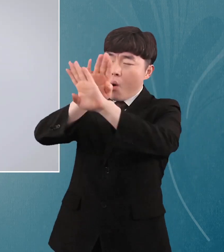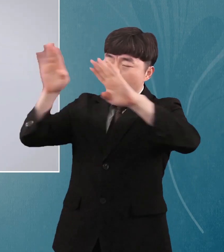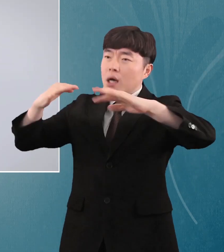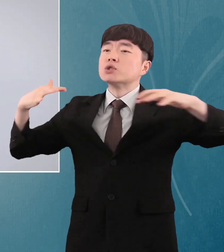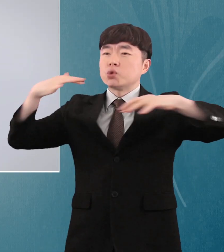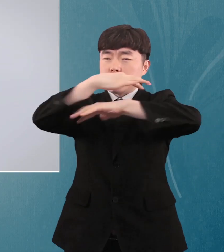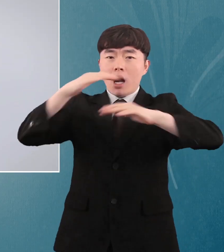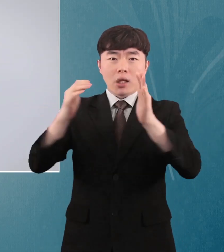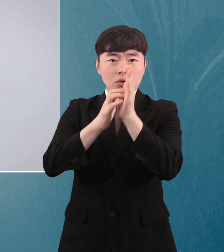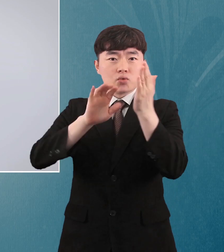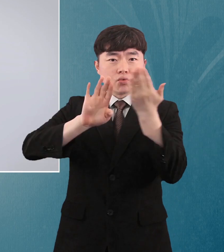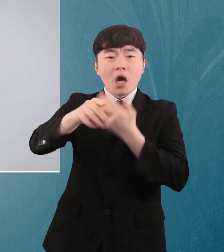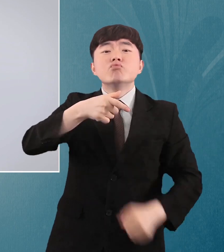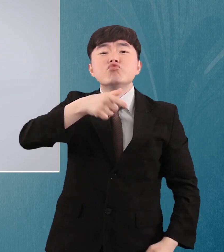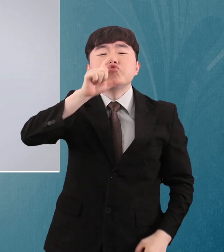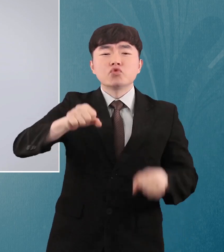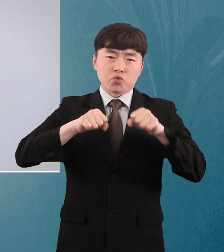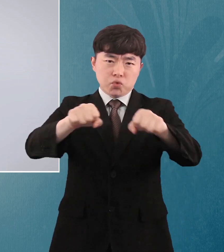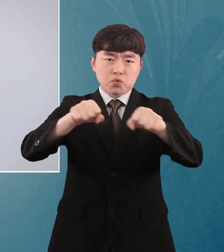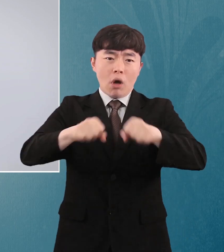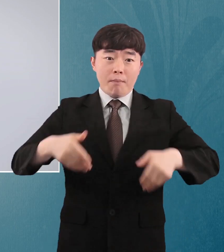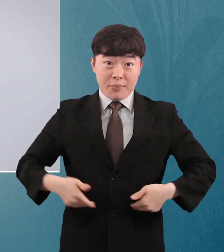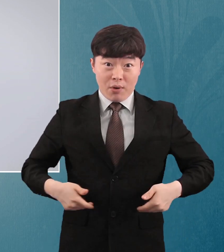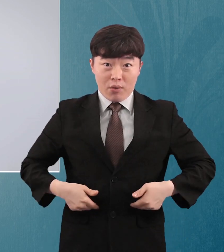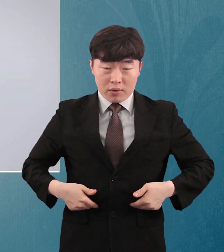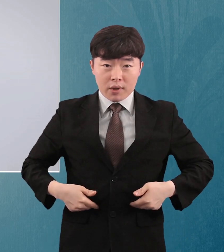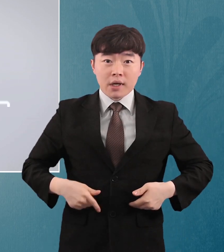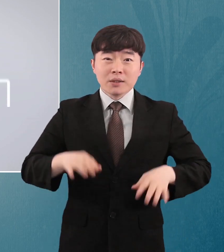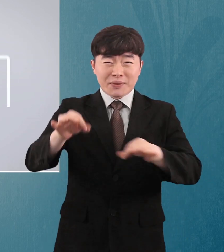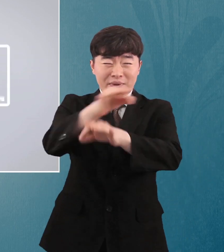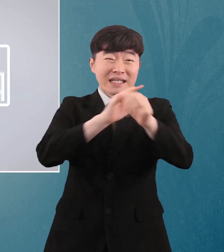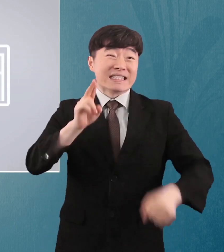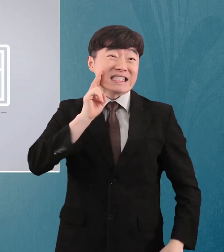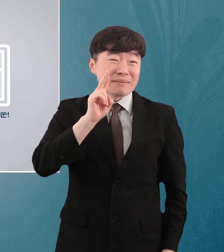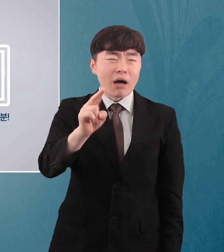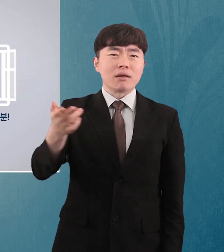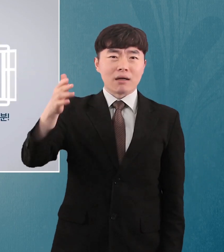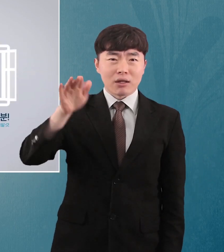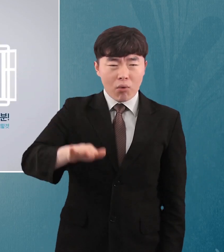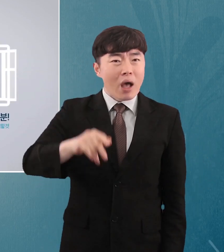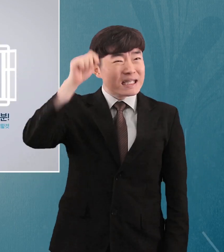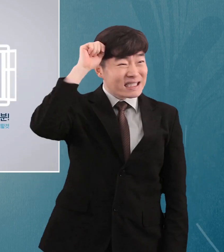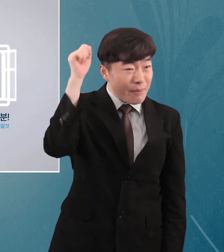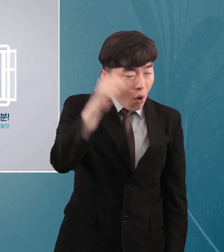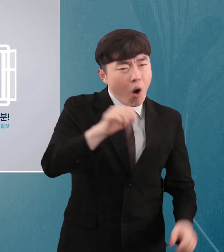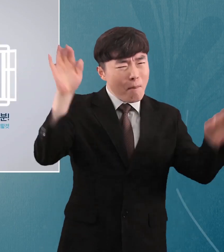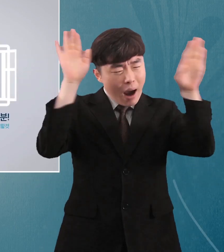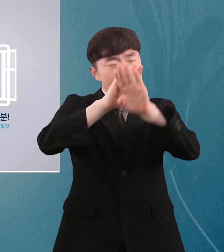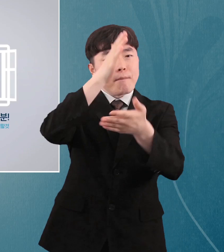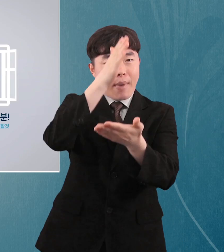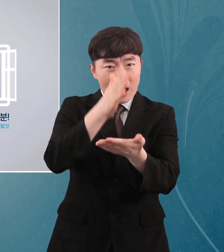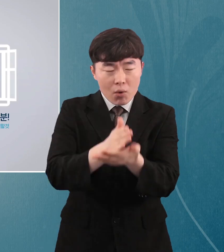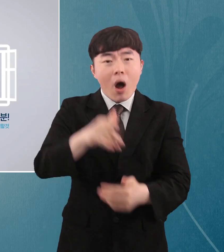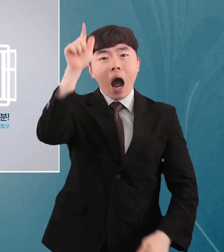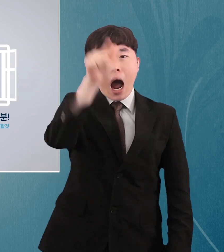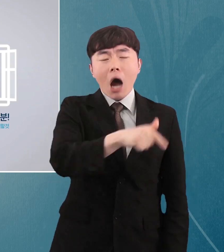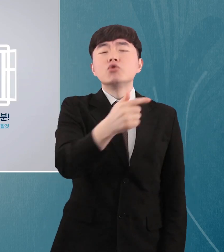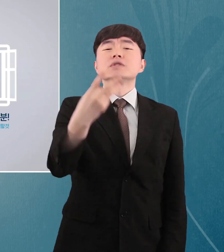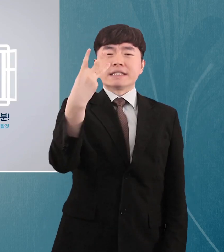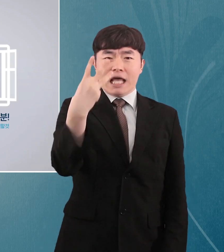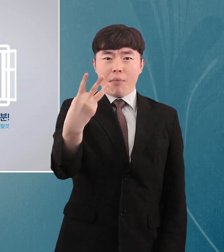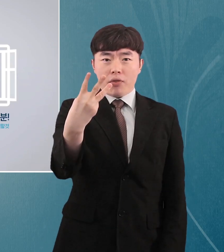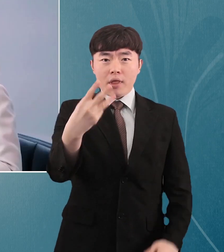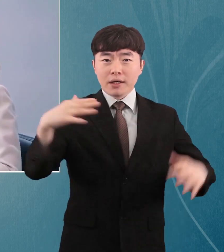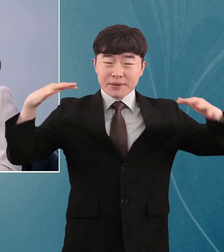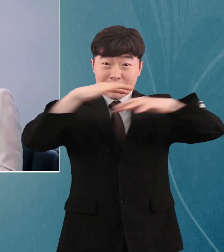좋습니다. 미세먼지가 높은 날이라도 새벽이나 늦은 밤을 피해 하루 3번, 30분 정도는 환기를 하는